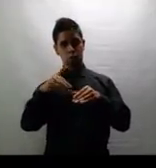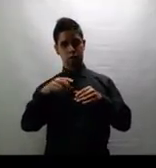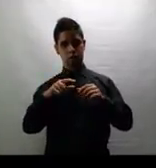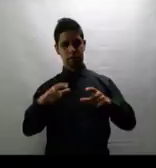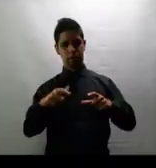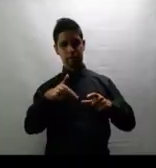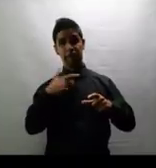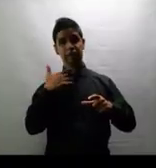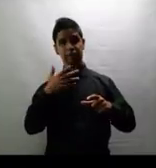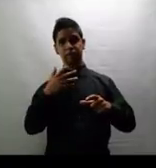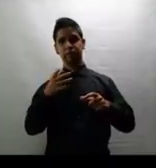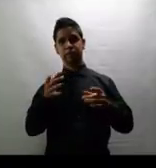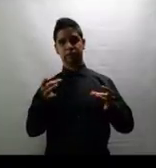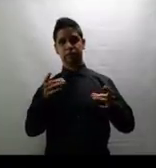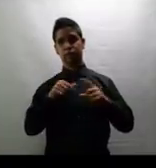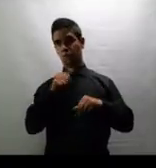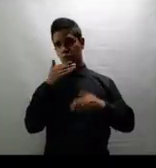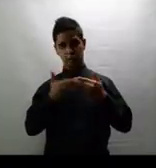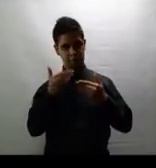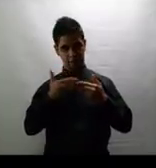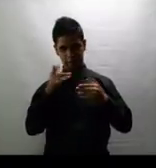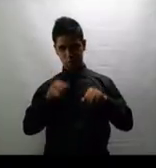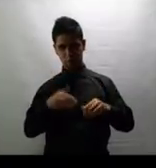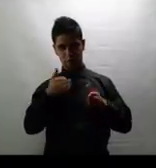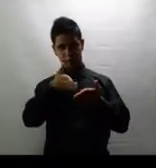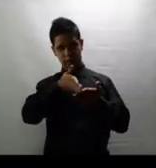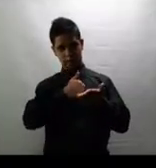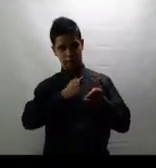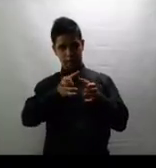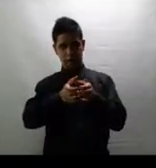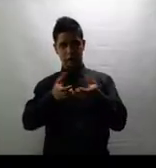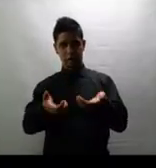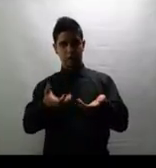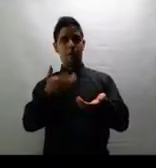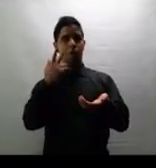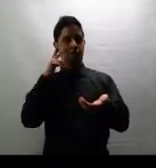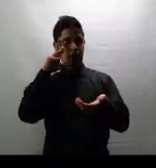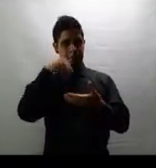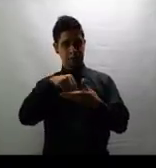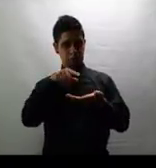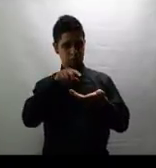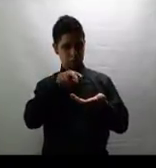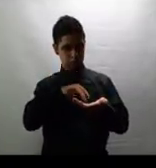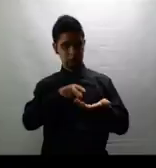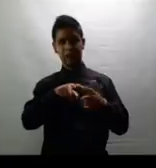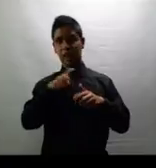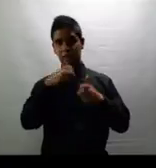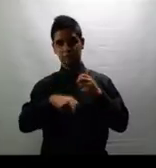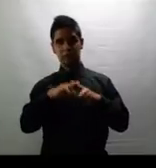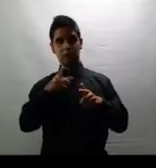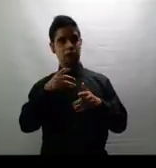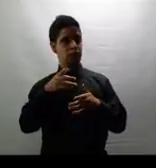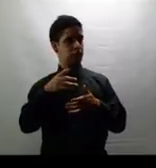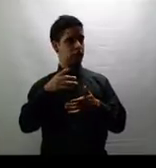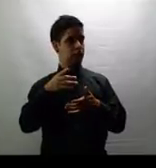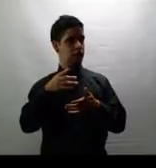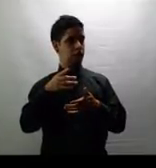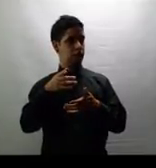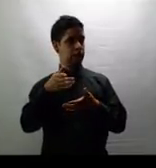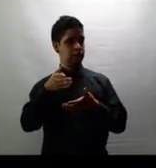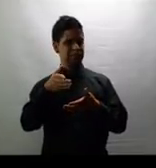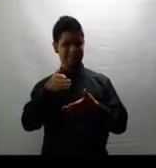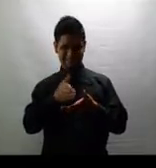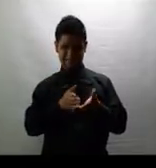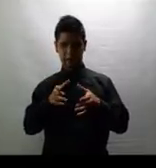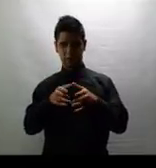delicada y no fue una tarea fácil dividirla en dos para ver el interior es tan complicado que la persona no logró hacerlo y partió la cola sin querer